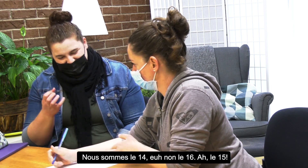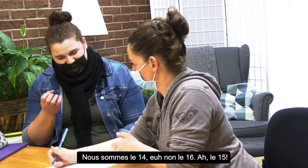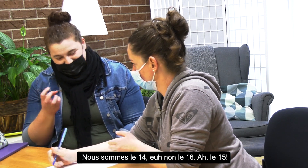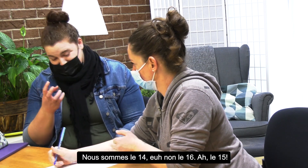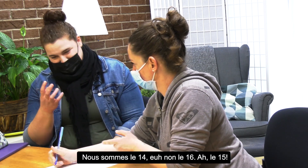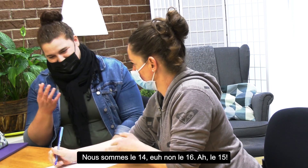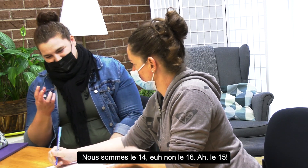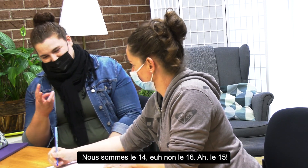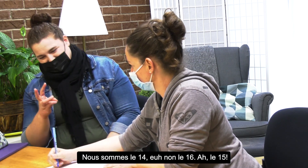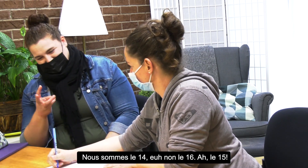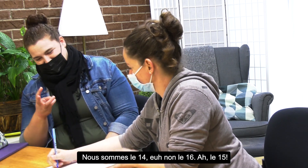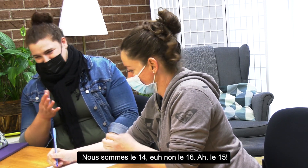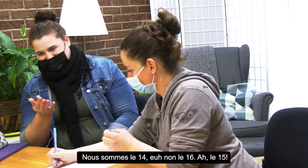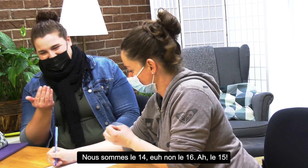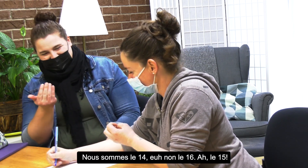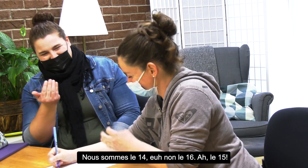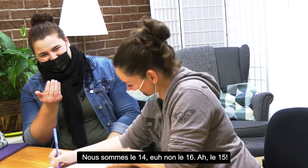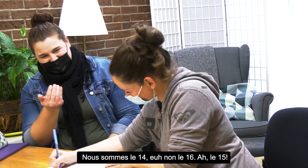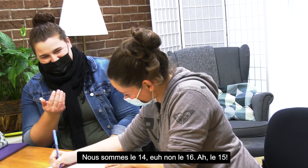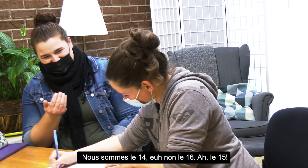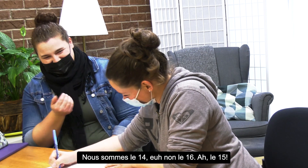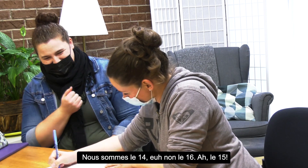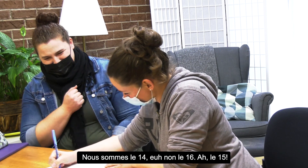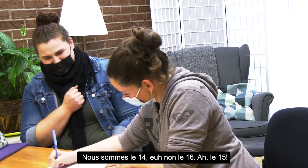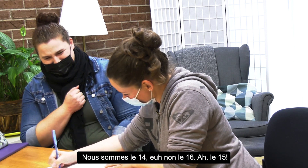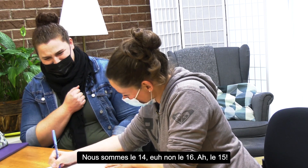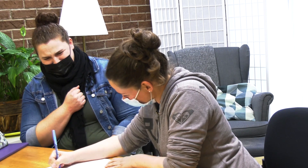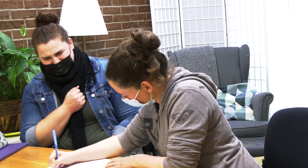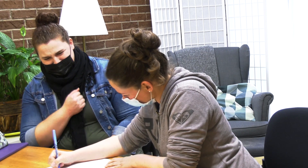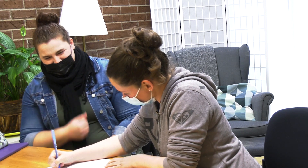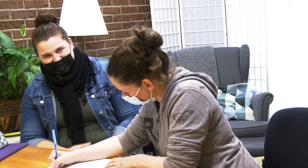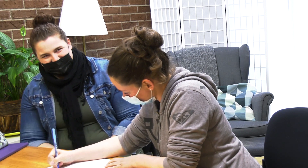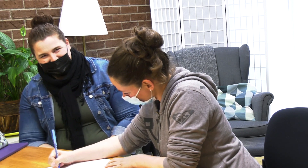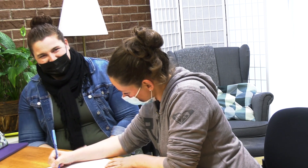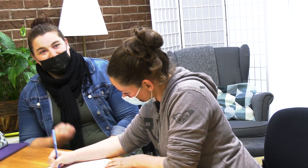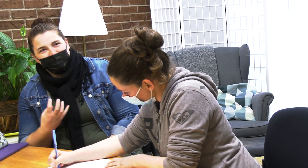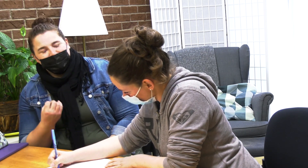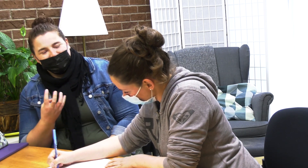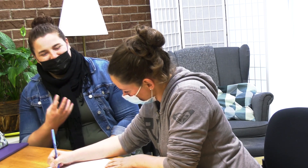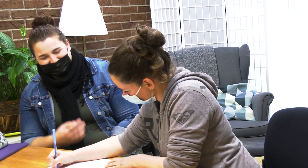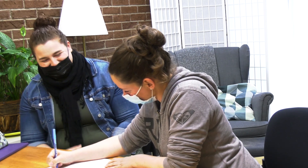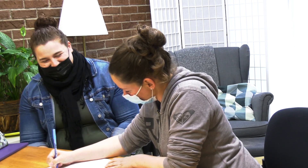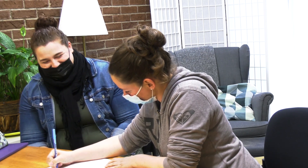Aujourd'hui, On est le 16, 14. 14. 14, oui. Ça va vite, hein?